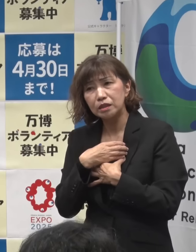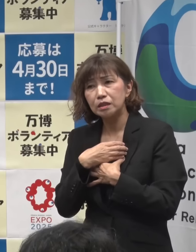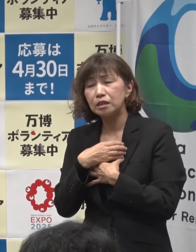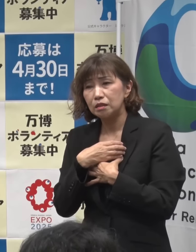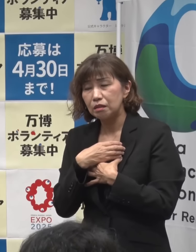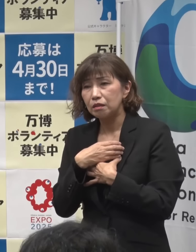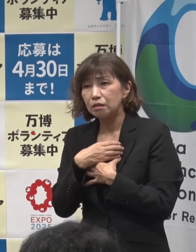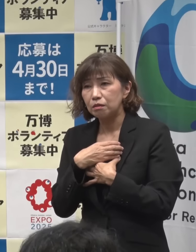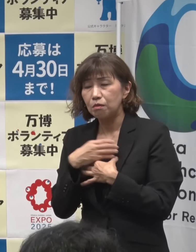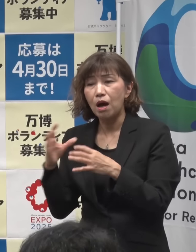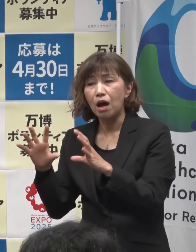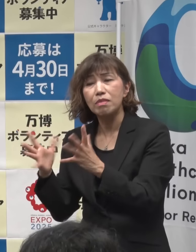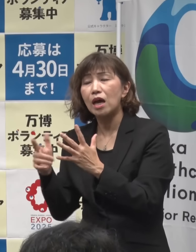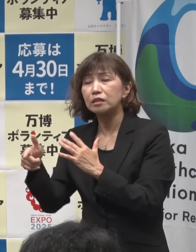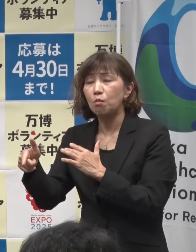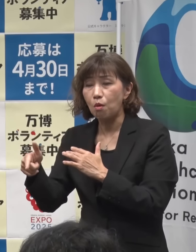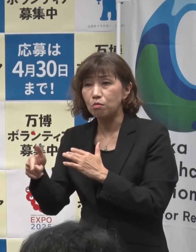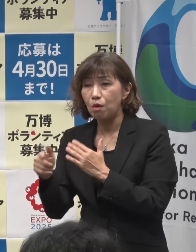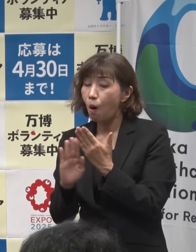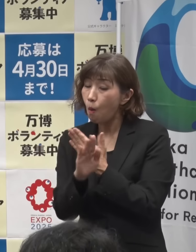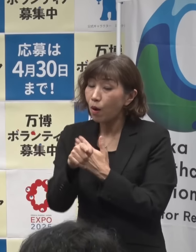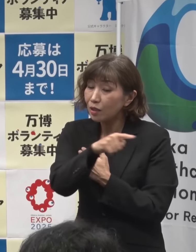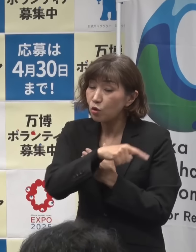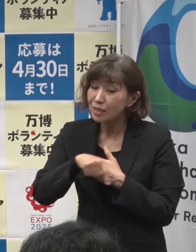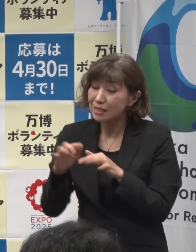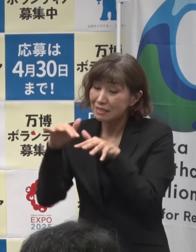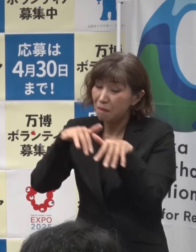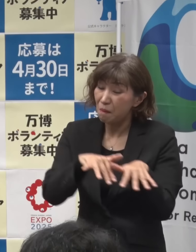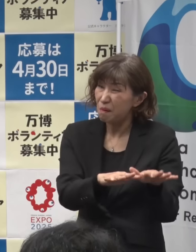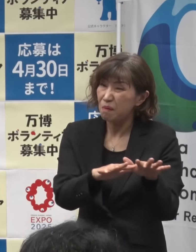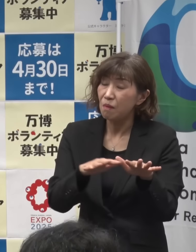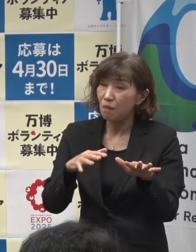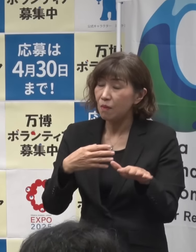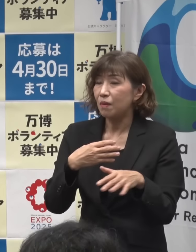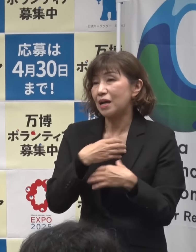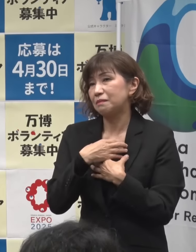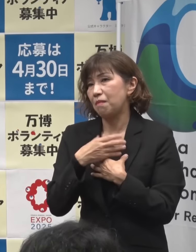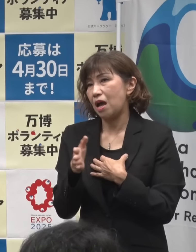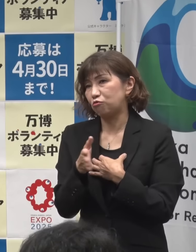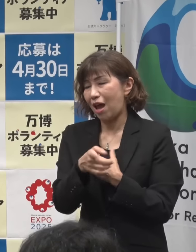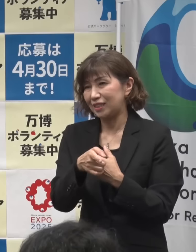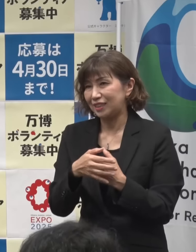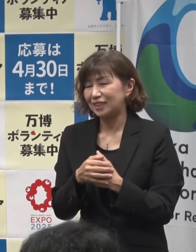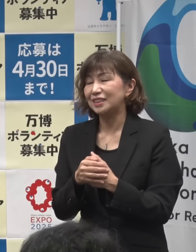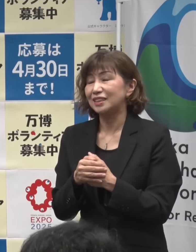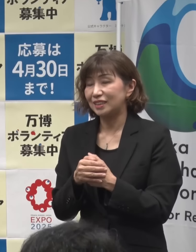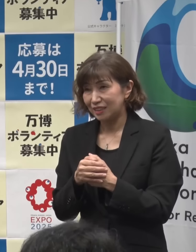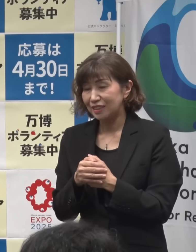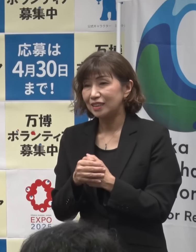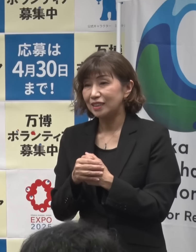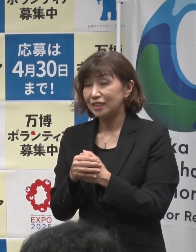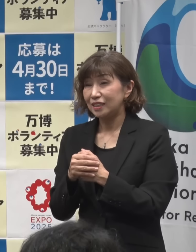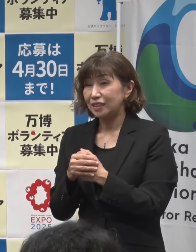陸部の方がむしろ危険な状態になっている、まあ、そのために僕ら防潮堤の耐震強化してるんですけど、あの、